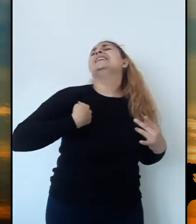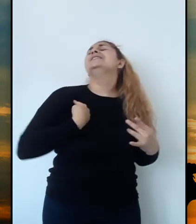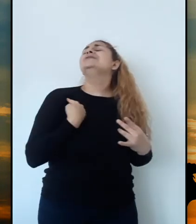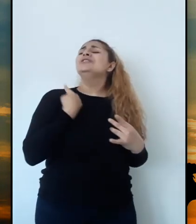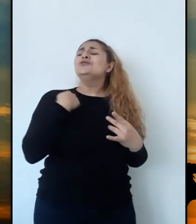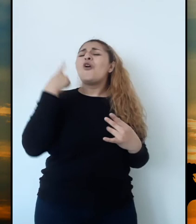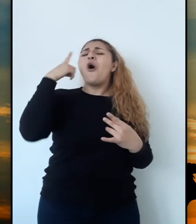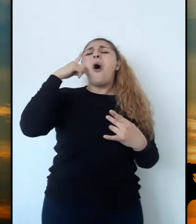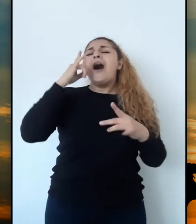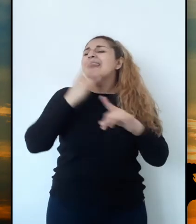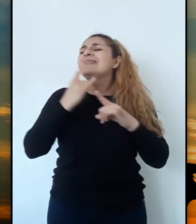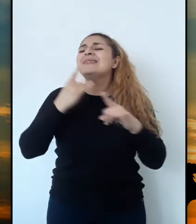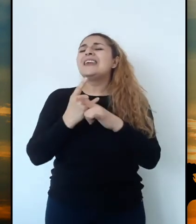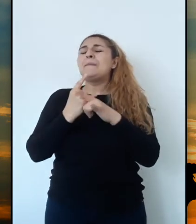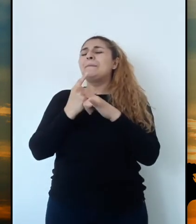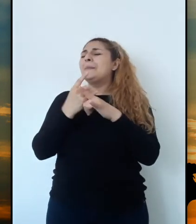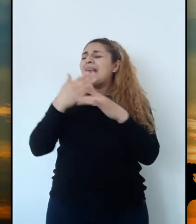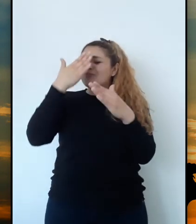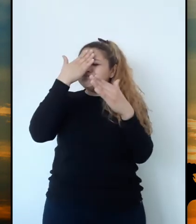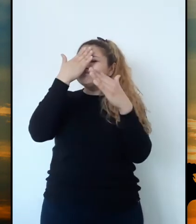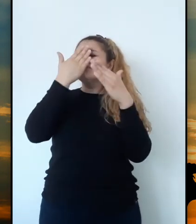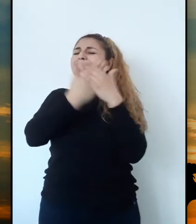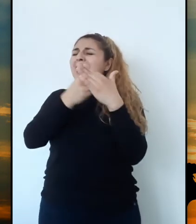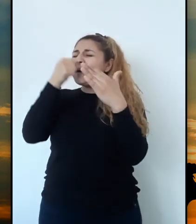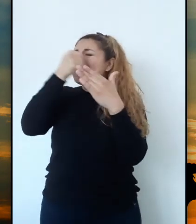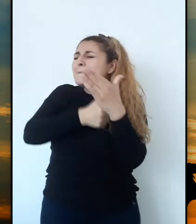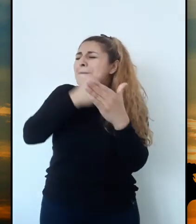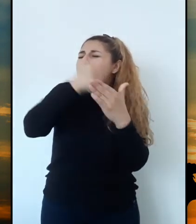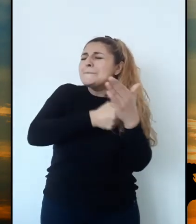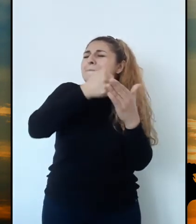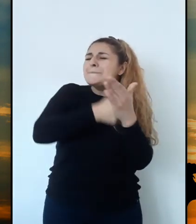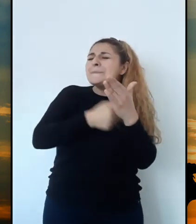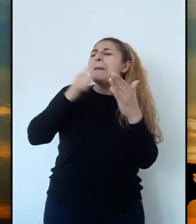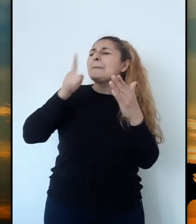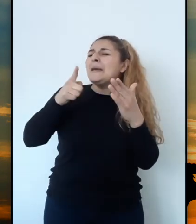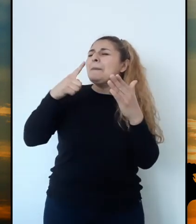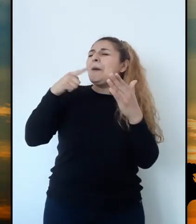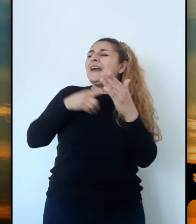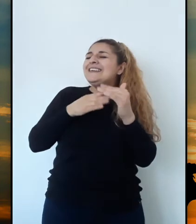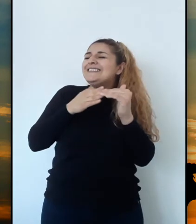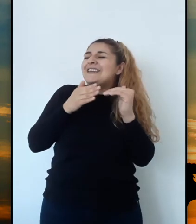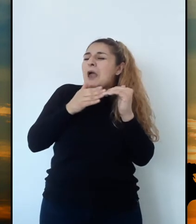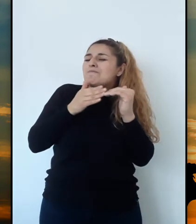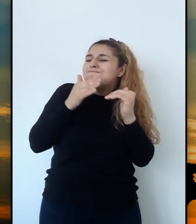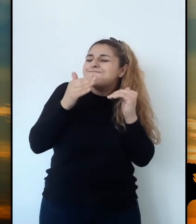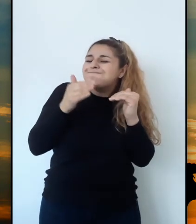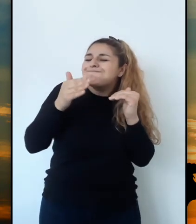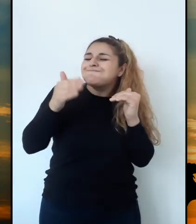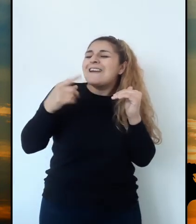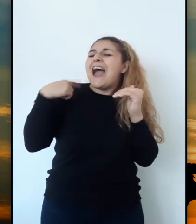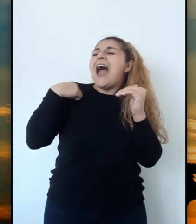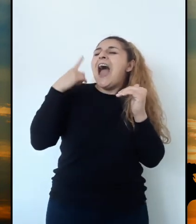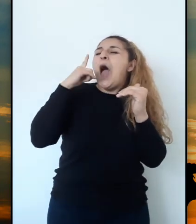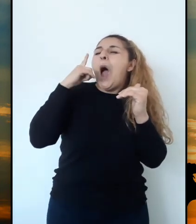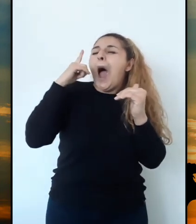potier. Señor, tú eres el buen alfarero. C'est toi qui as commencé une bonne œuvre en nous. Tú eres el que has comenzado